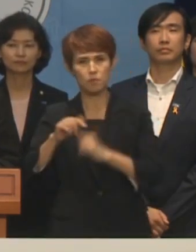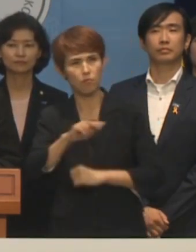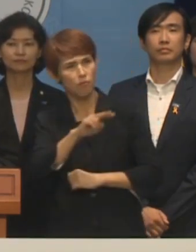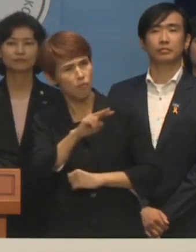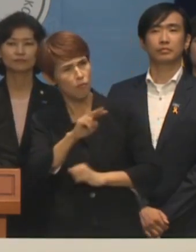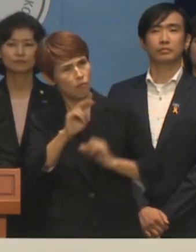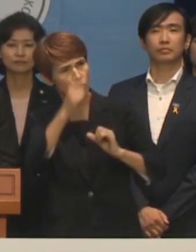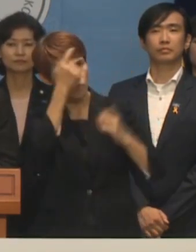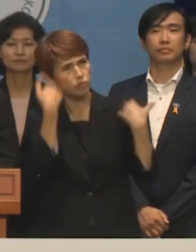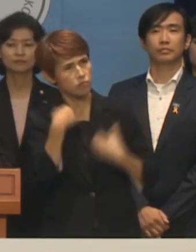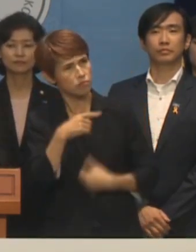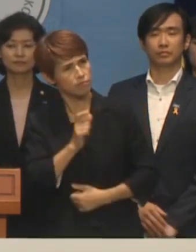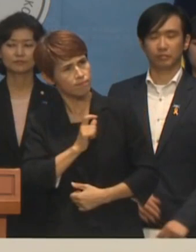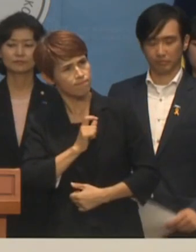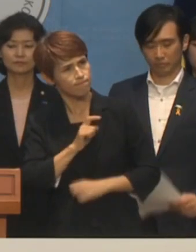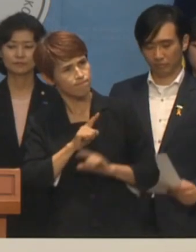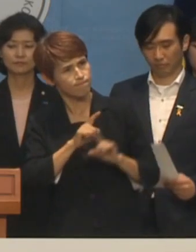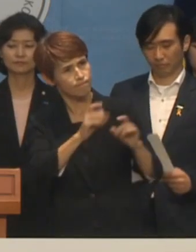시작했다.